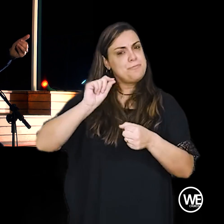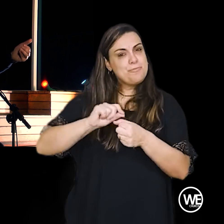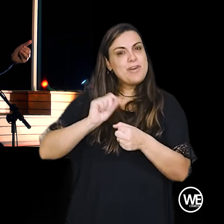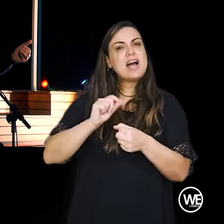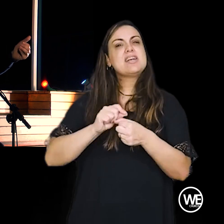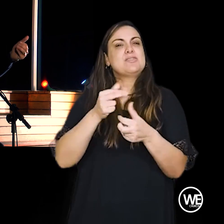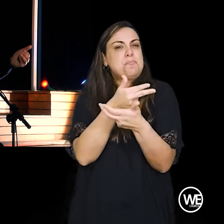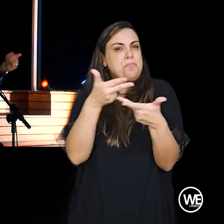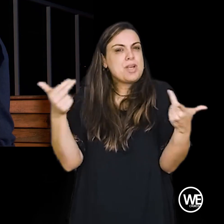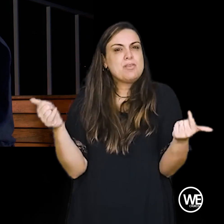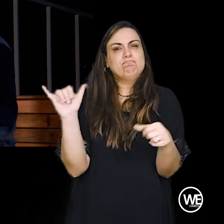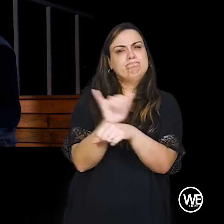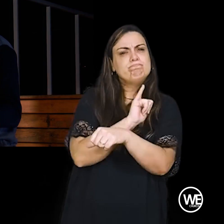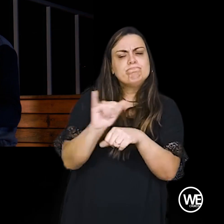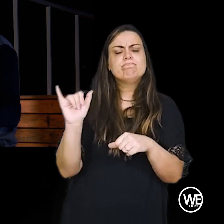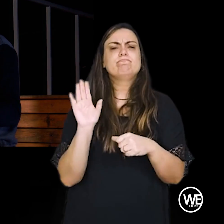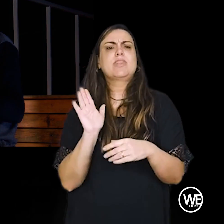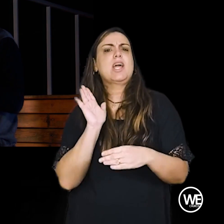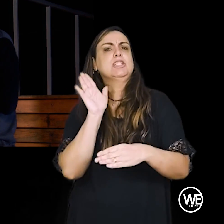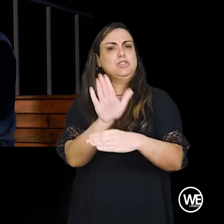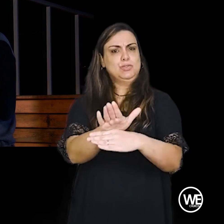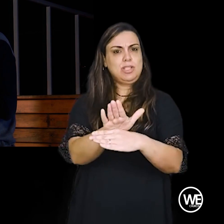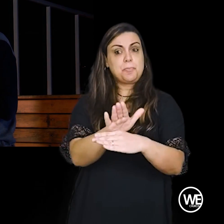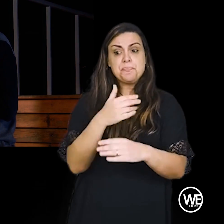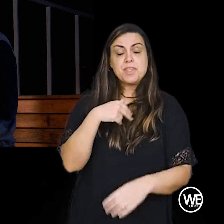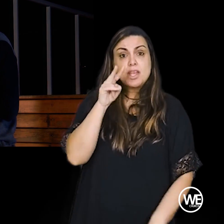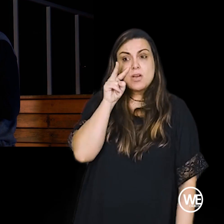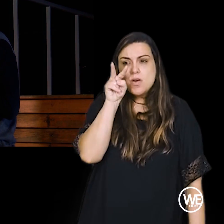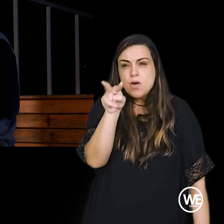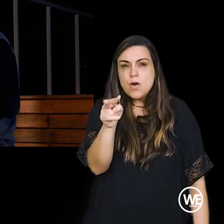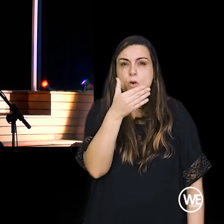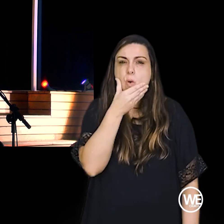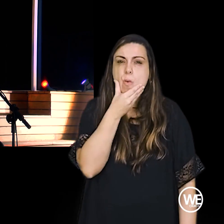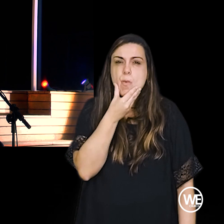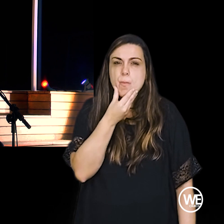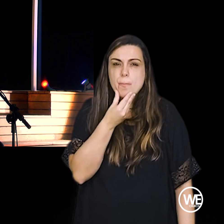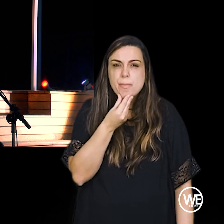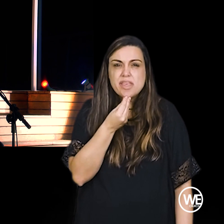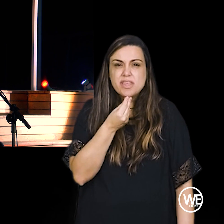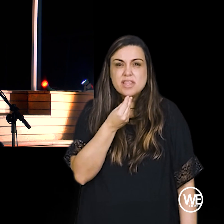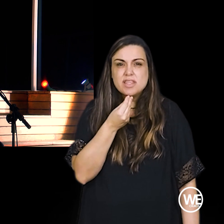respeito daquela realidade. Eu olhava para aquele homem